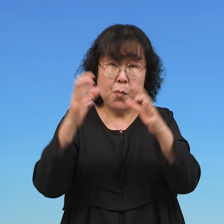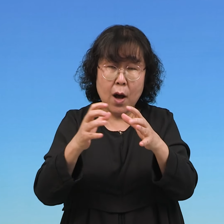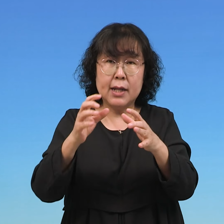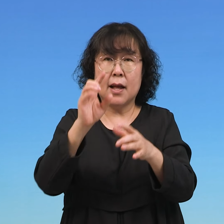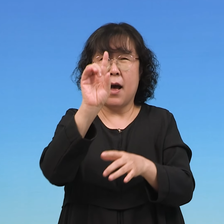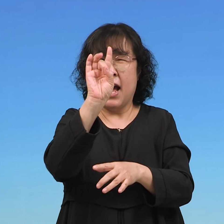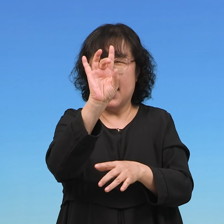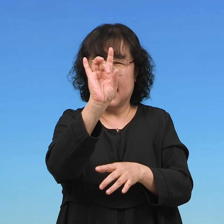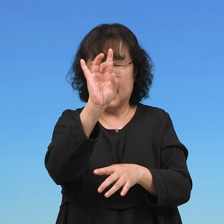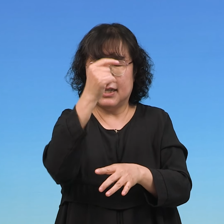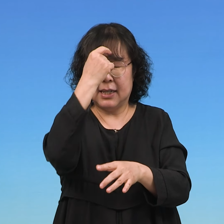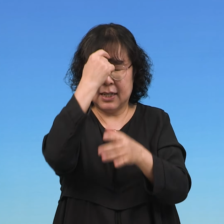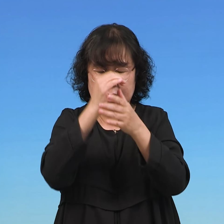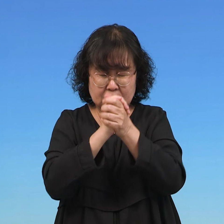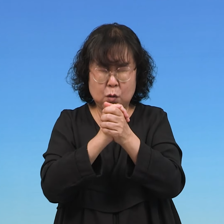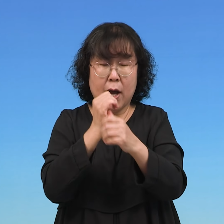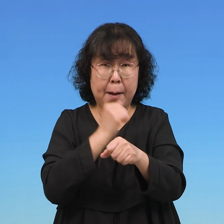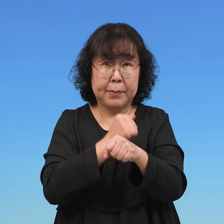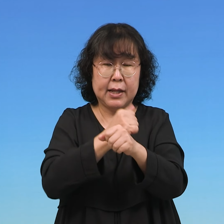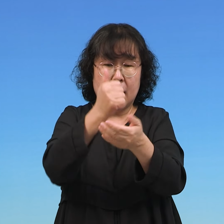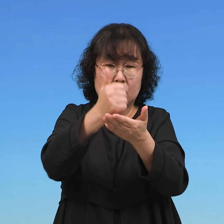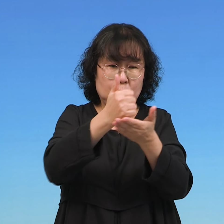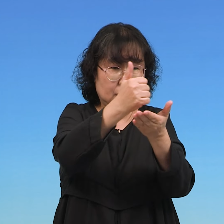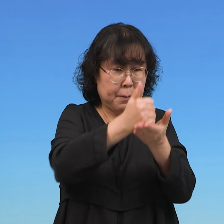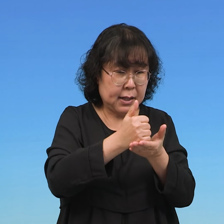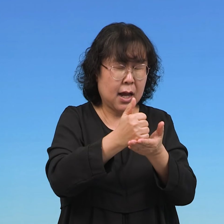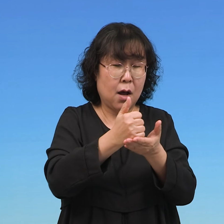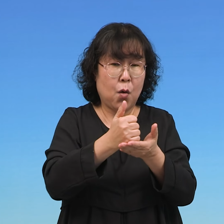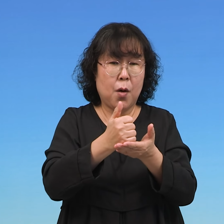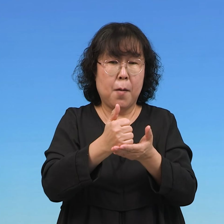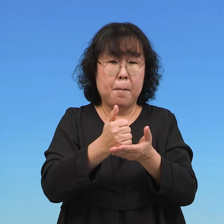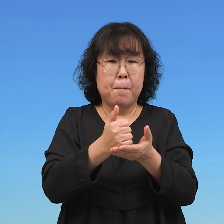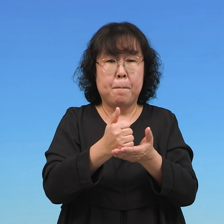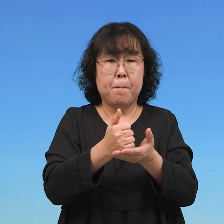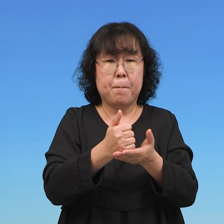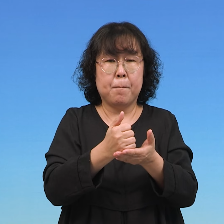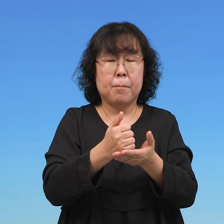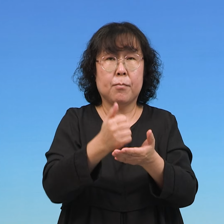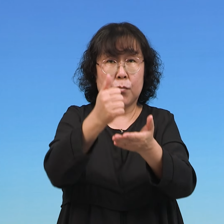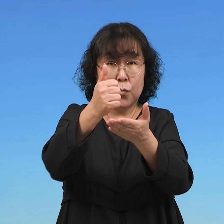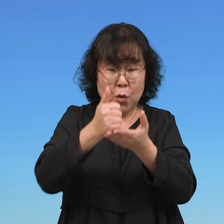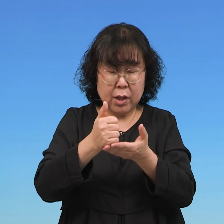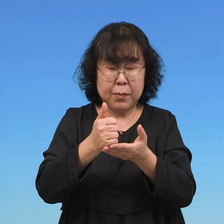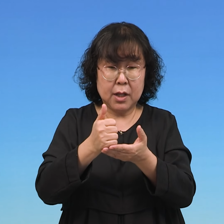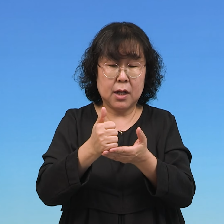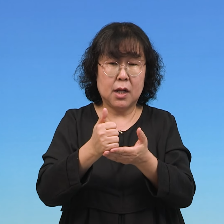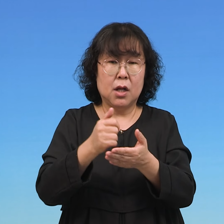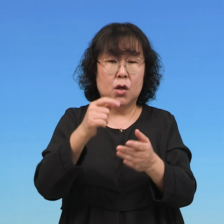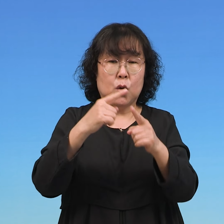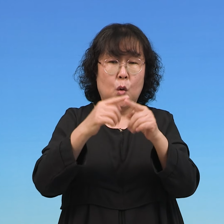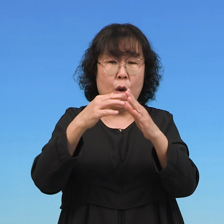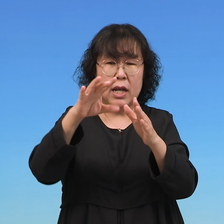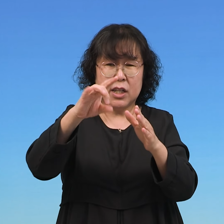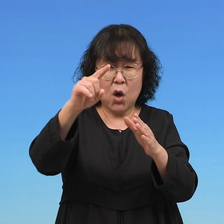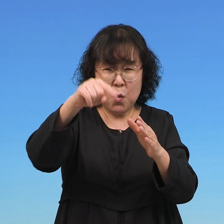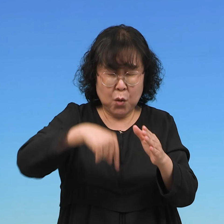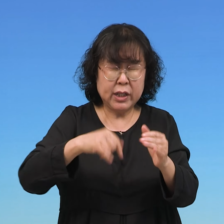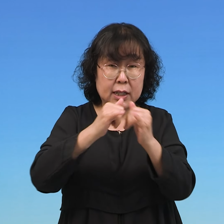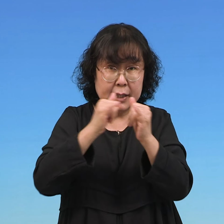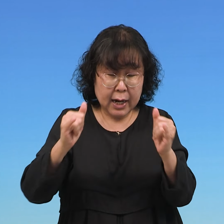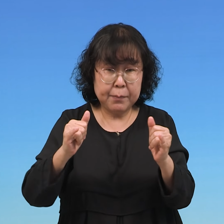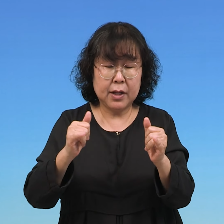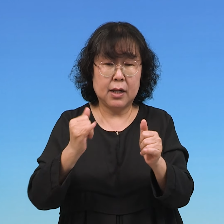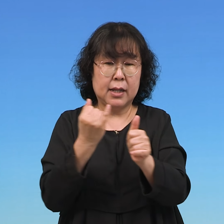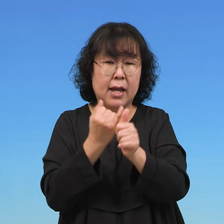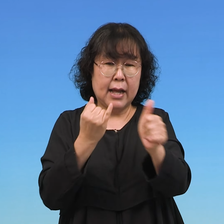합심해서 한 가지만 놓고 기도합니다. 오늘 여기 초대받아온 귀한 VIP 손님들, 교회에 발 처음 들이신 분,